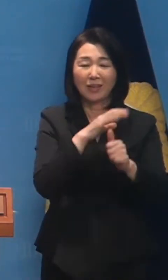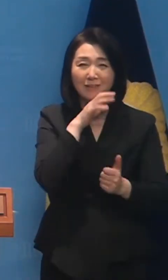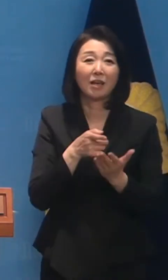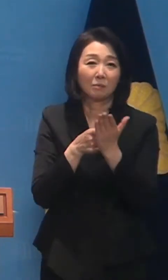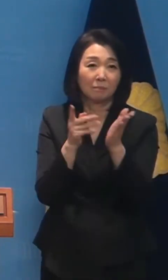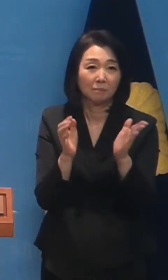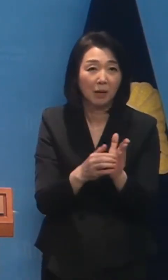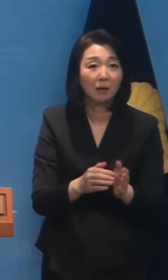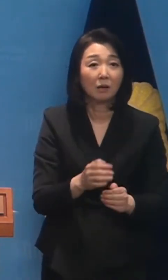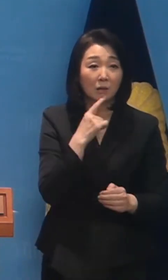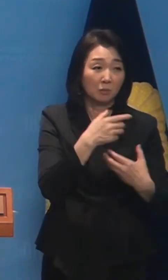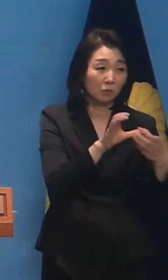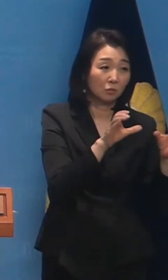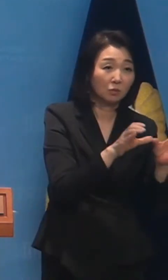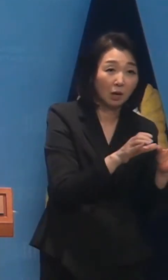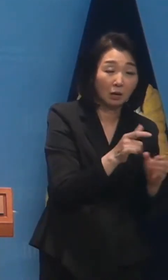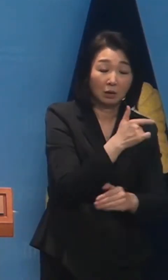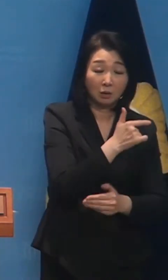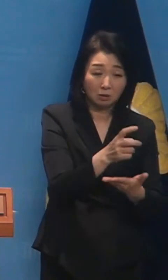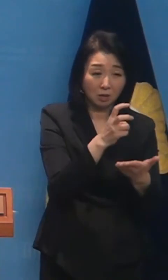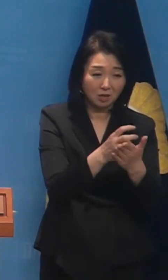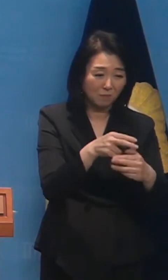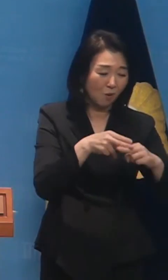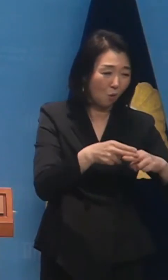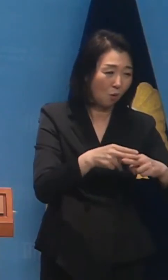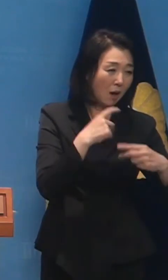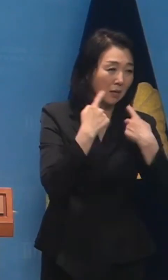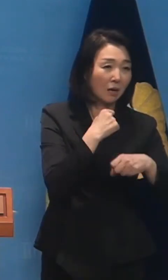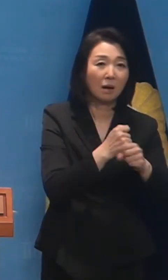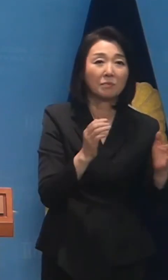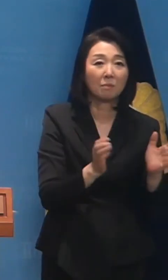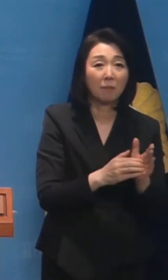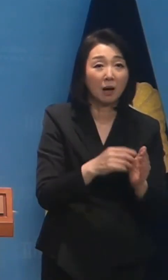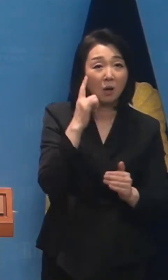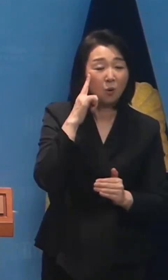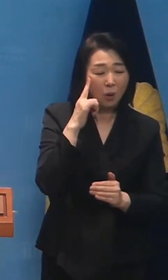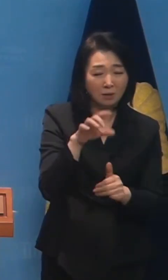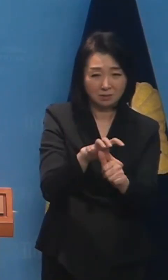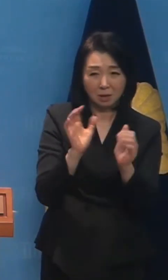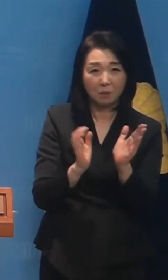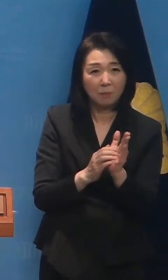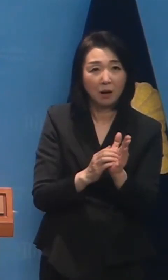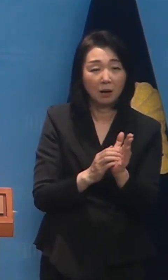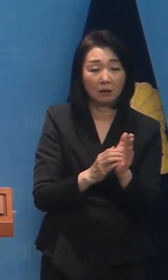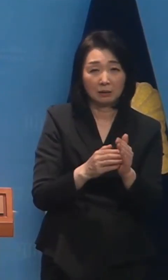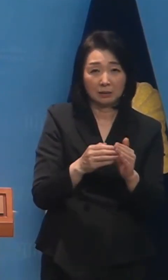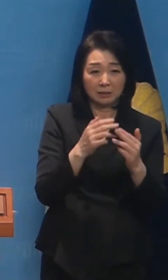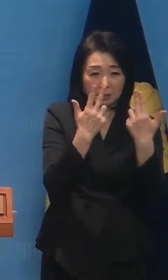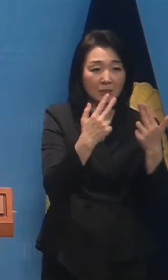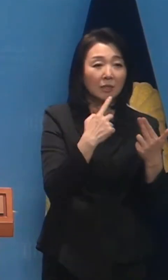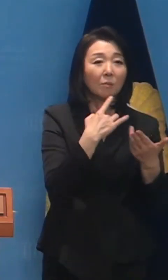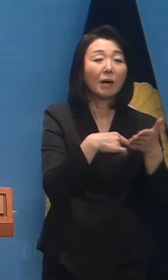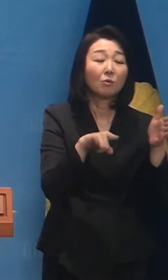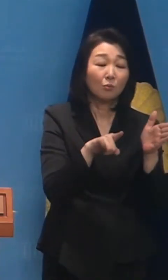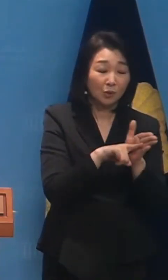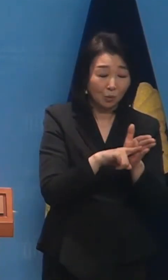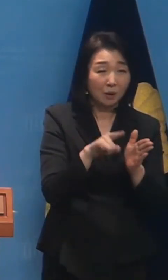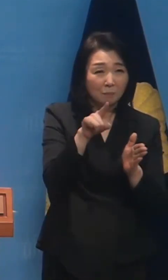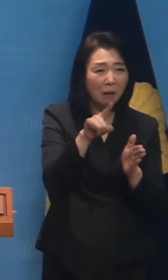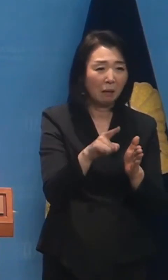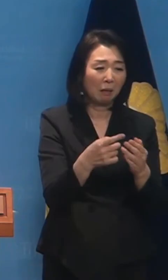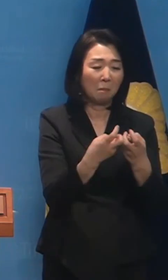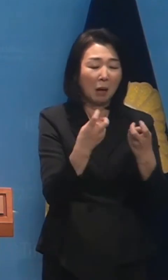제기했습니다. 민주당이 거대 입법 권력을 사유화해 마구잡이로 남용하며 이재명만을 위한